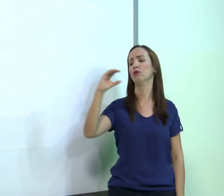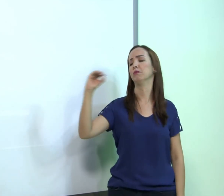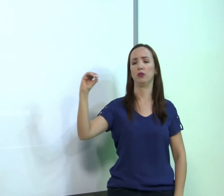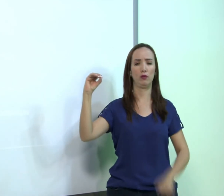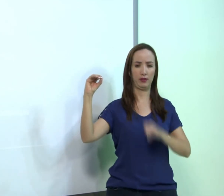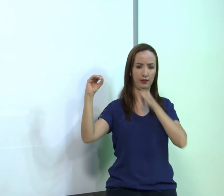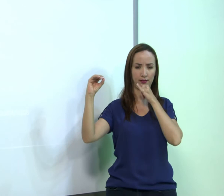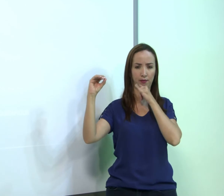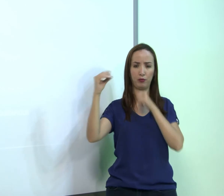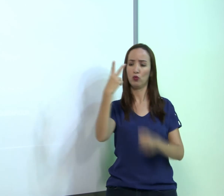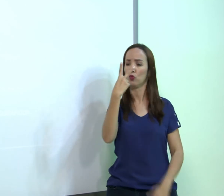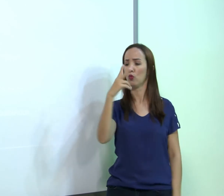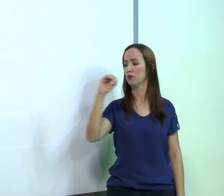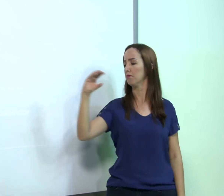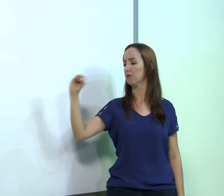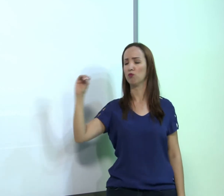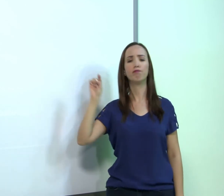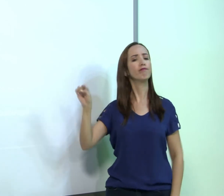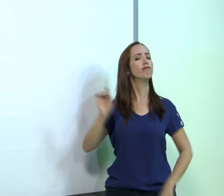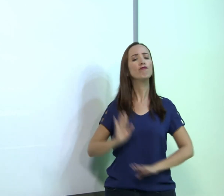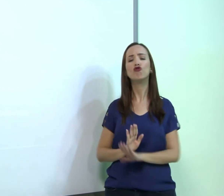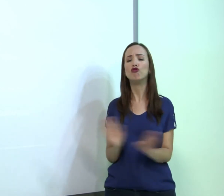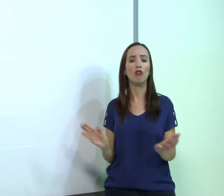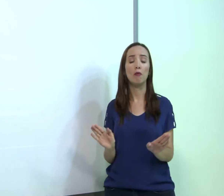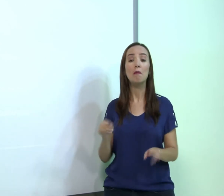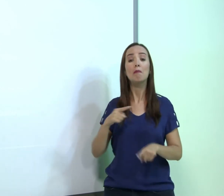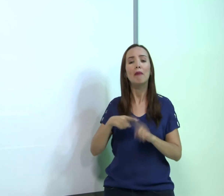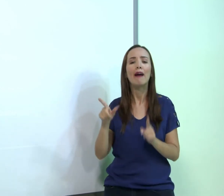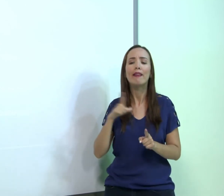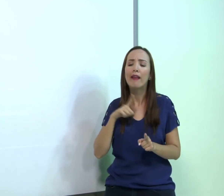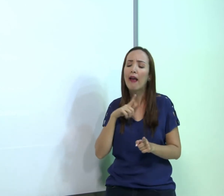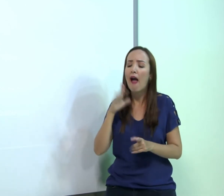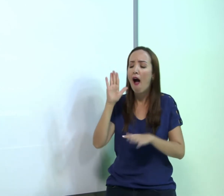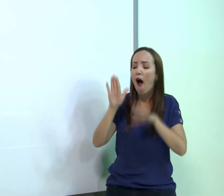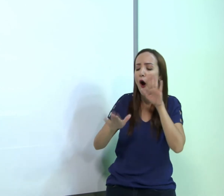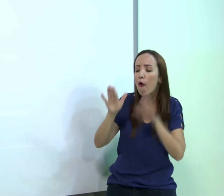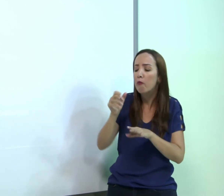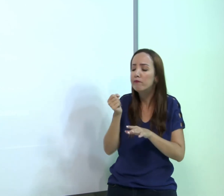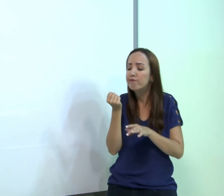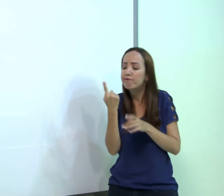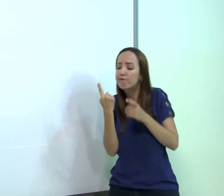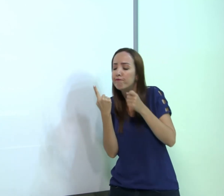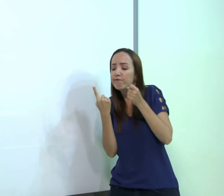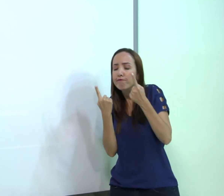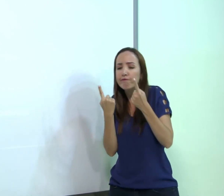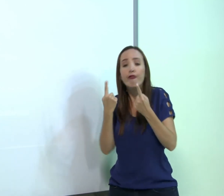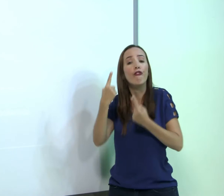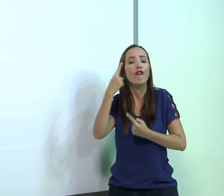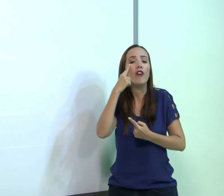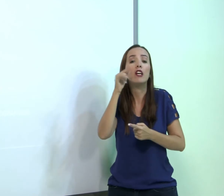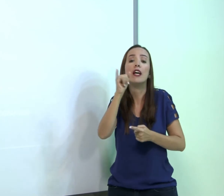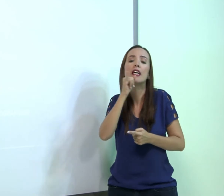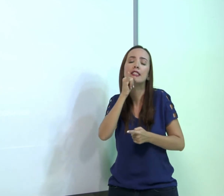como se faz normalmente. Por exemplo, se for 2.000, coloca-se 2.000.